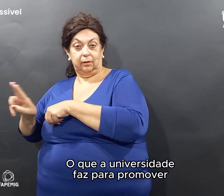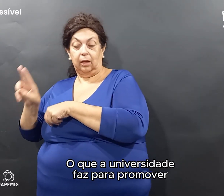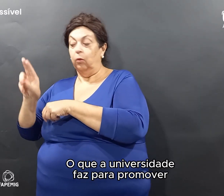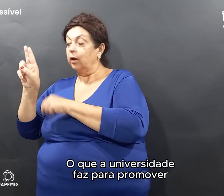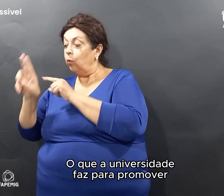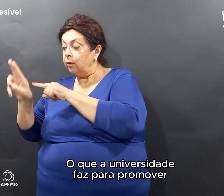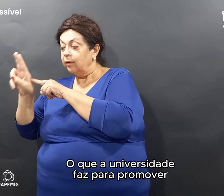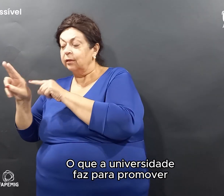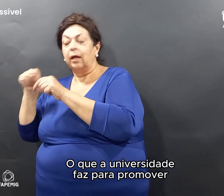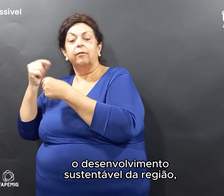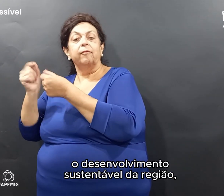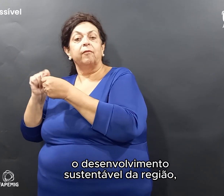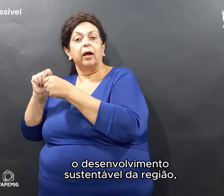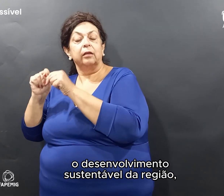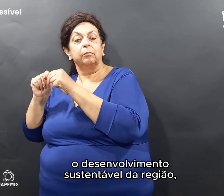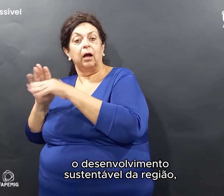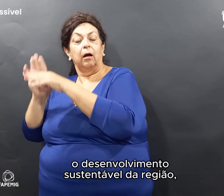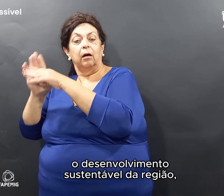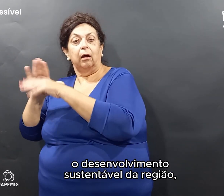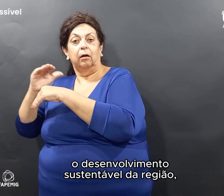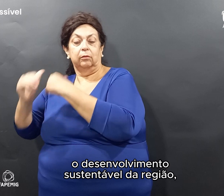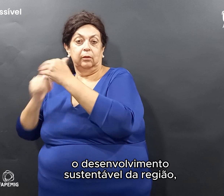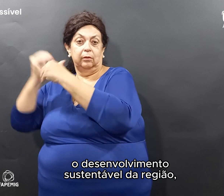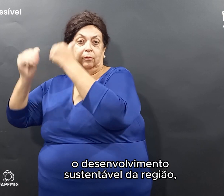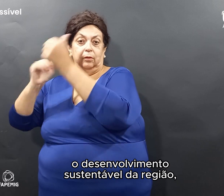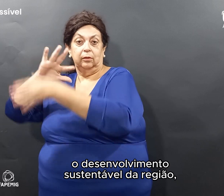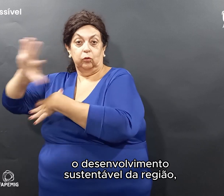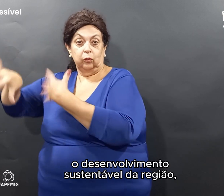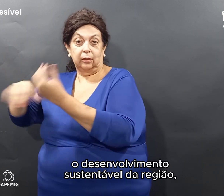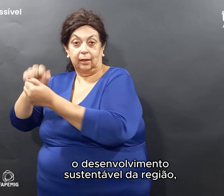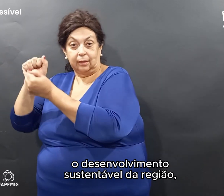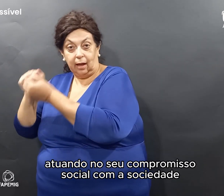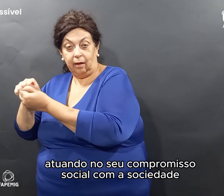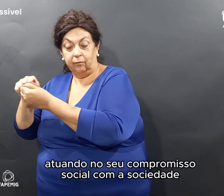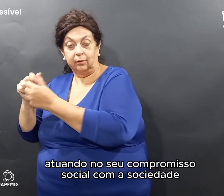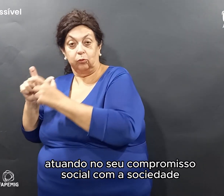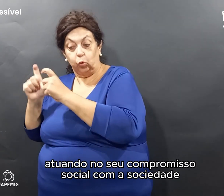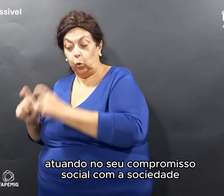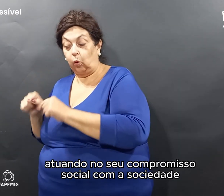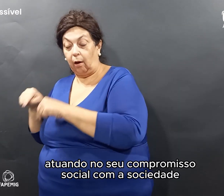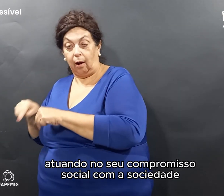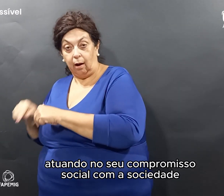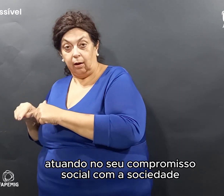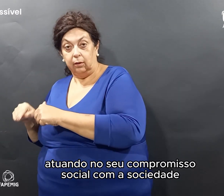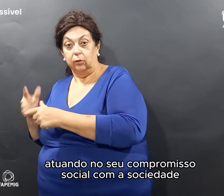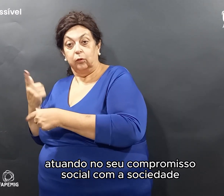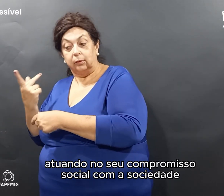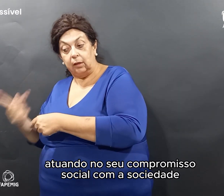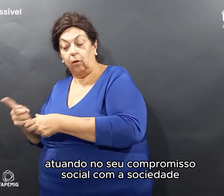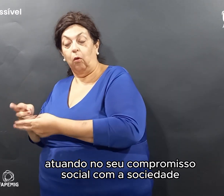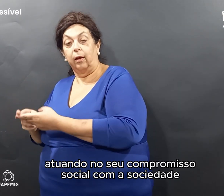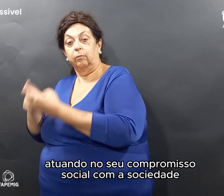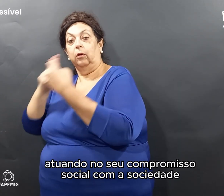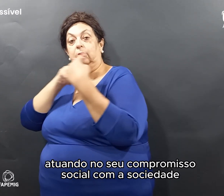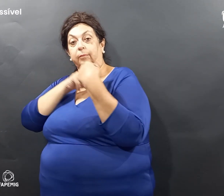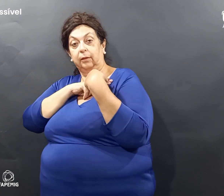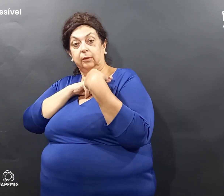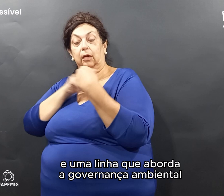para promover o desenvolvimento sustentável da região, né? Atuando no seu compromisso social com a sociedade, e